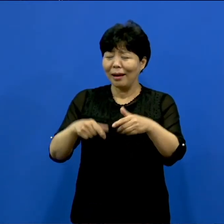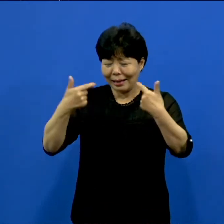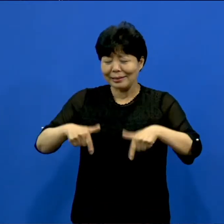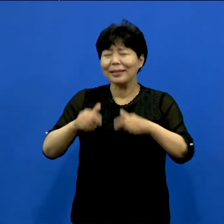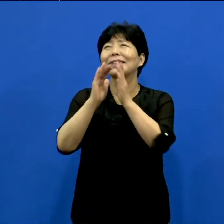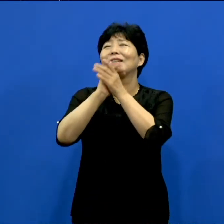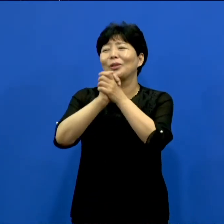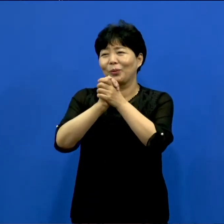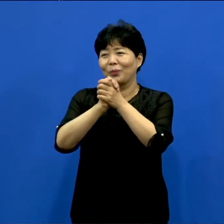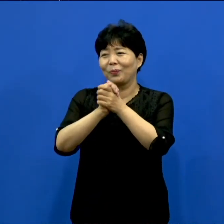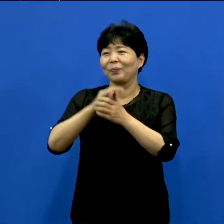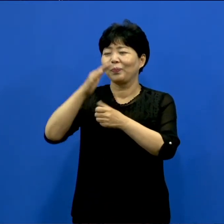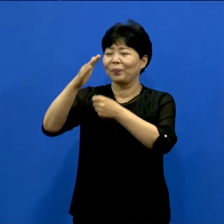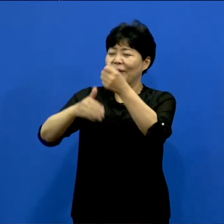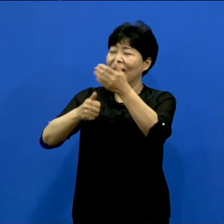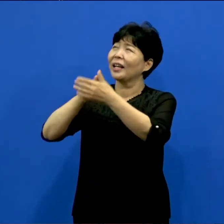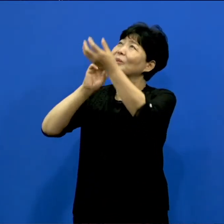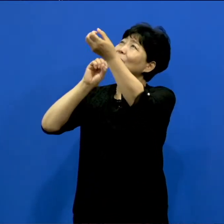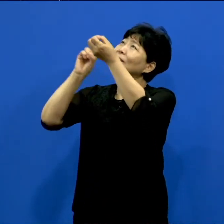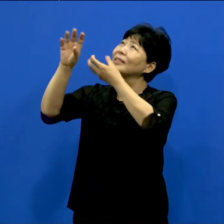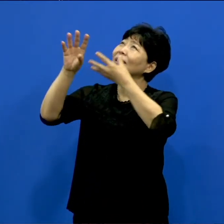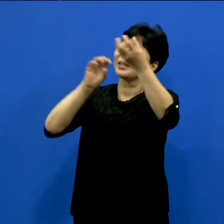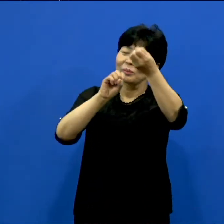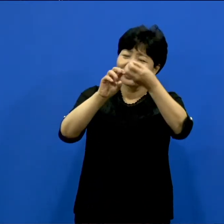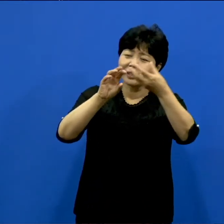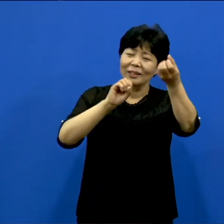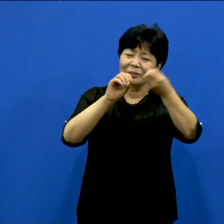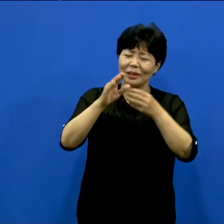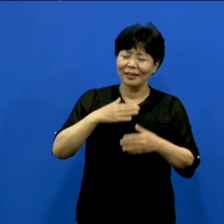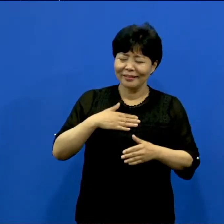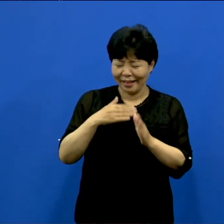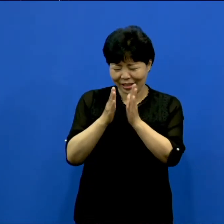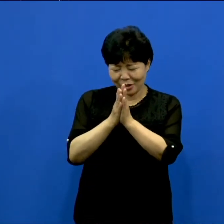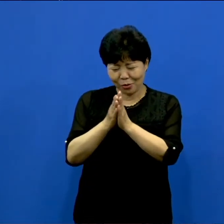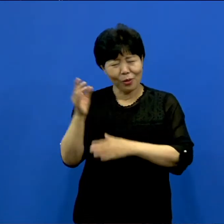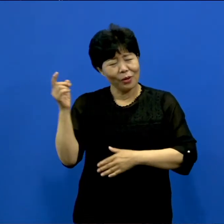하나님이 응답하셨다. 하나님이 응답하셨다. 내 기도를 들으셨다.